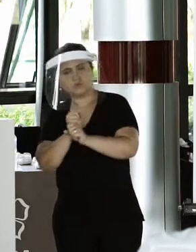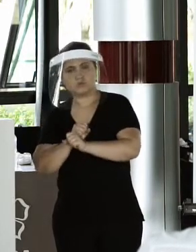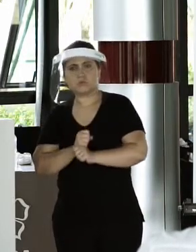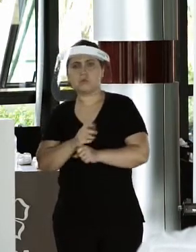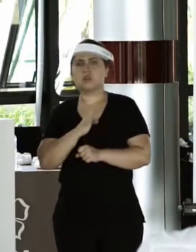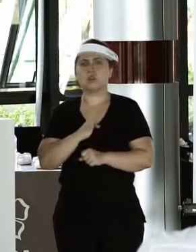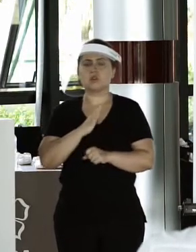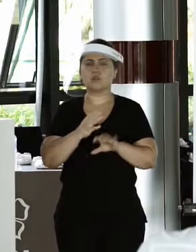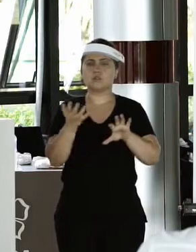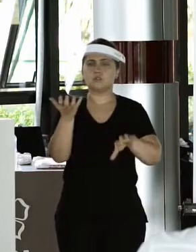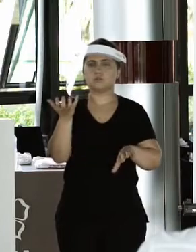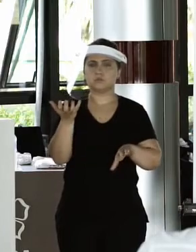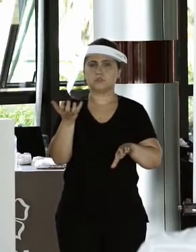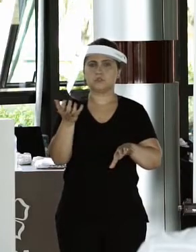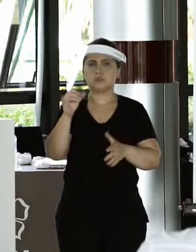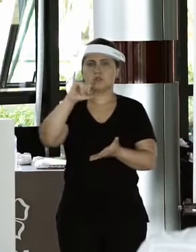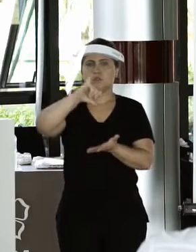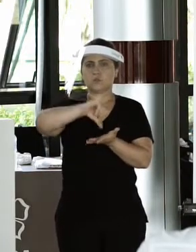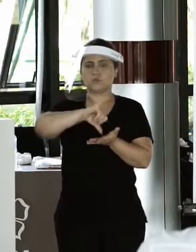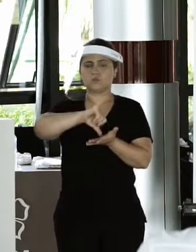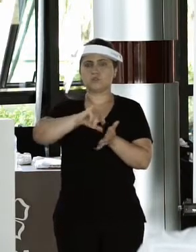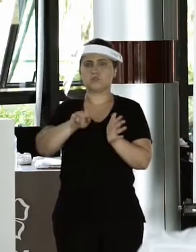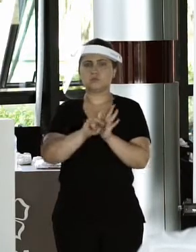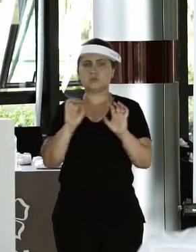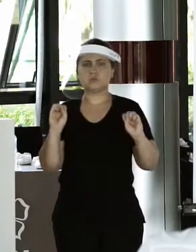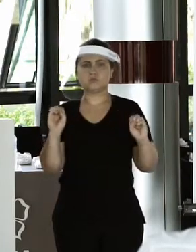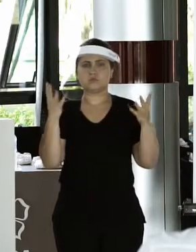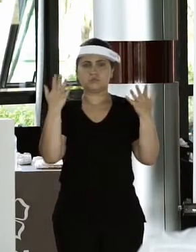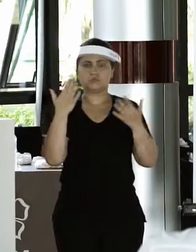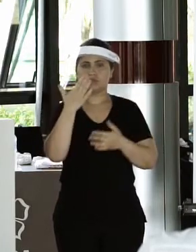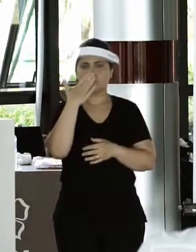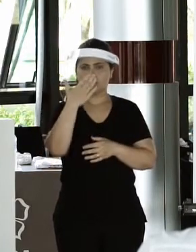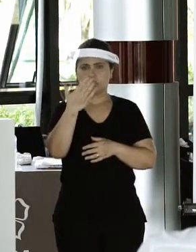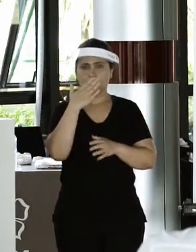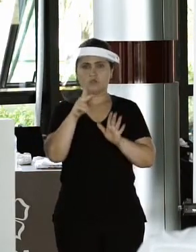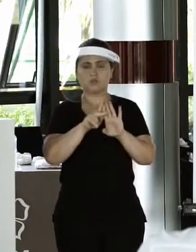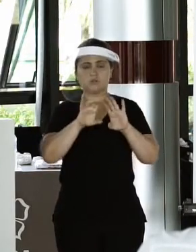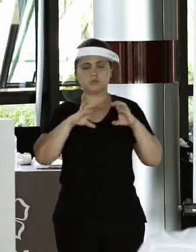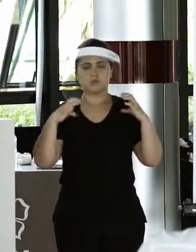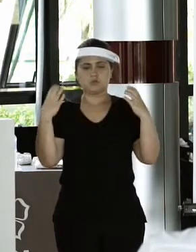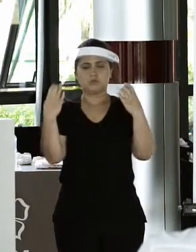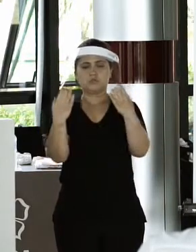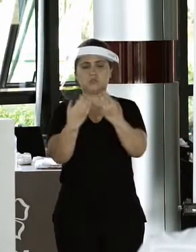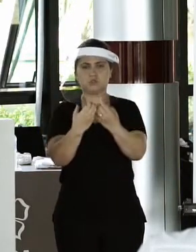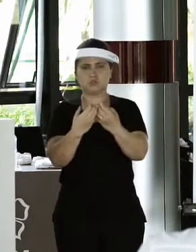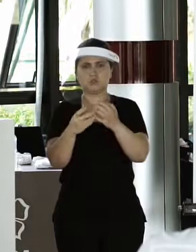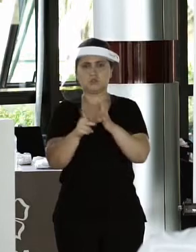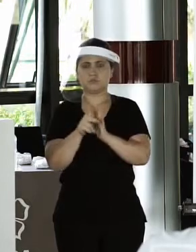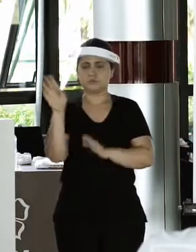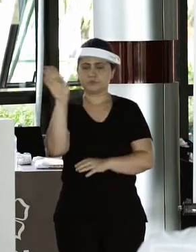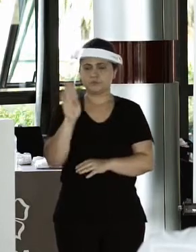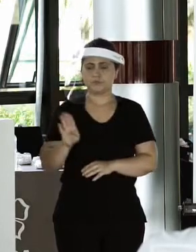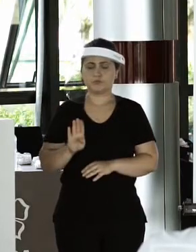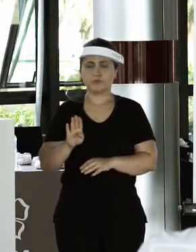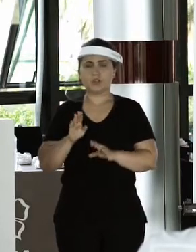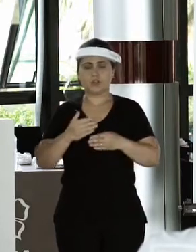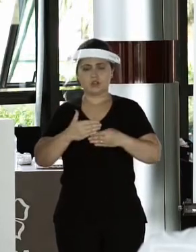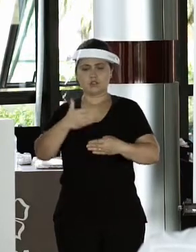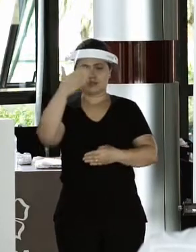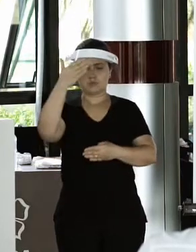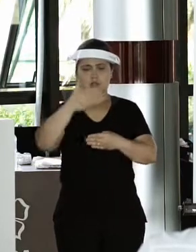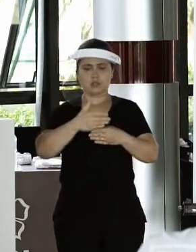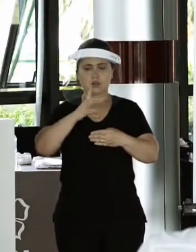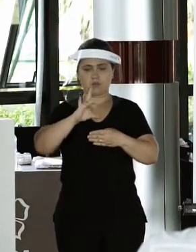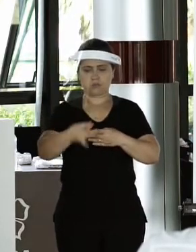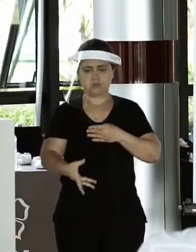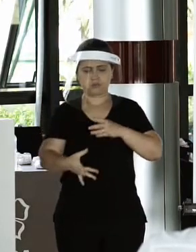para quem conhece Brasília, deve conhecer o Centro de Convenções. Fica na frente do Estádio Nacional Mané Garrincha. Essa parede aqui ela está